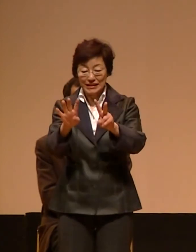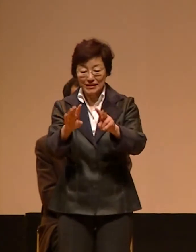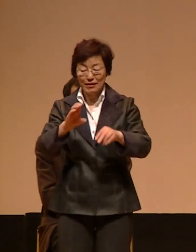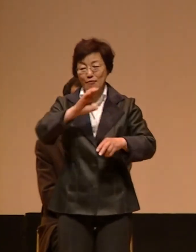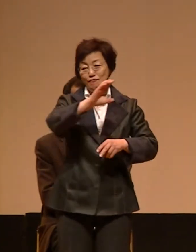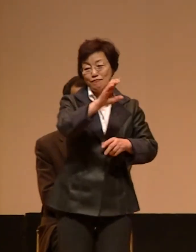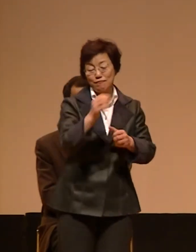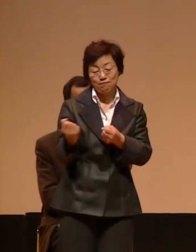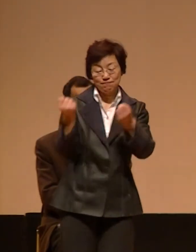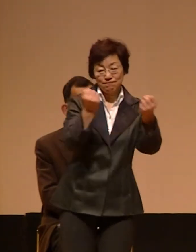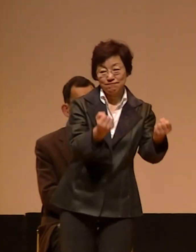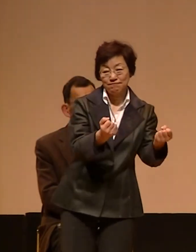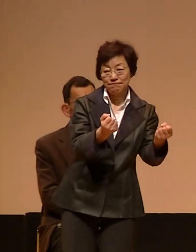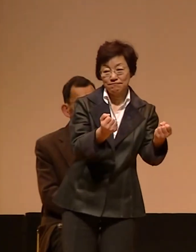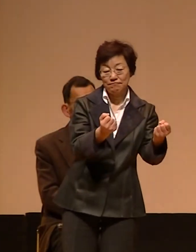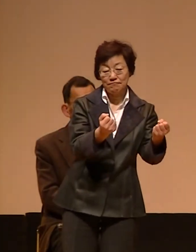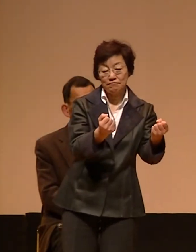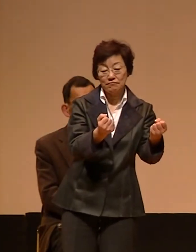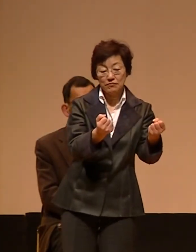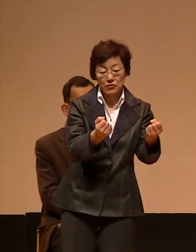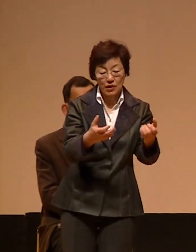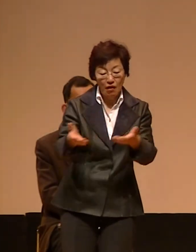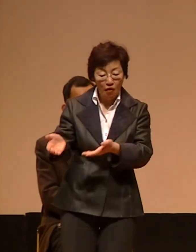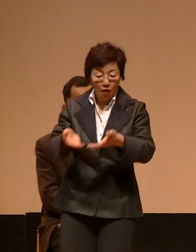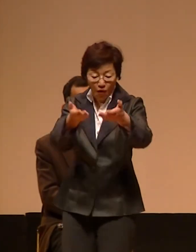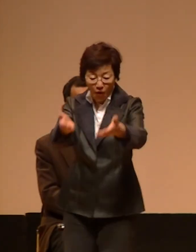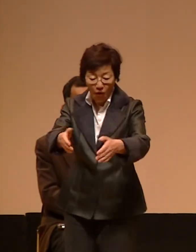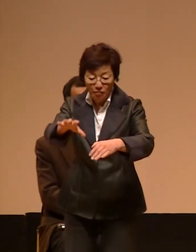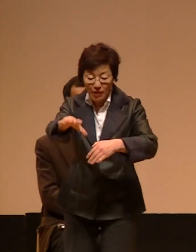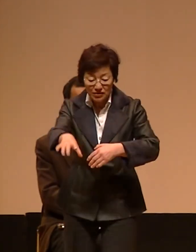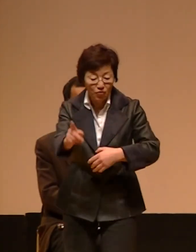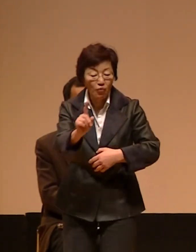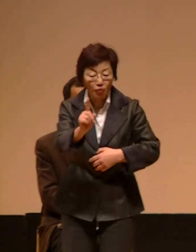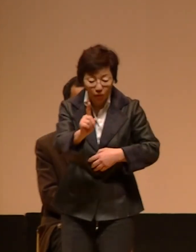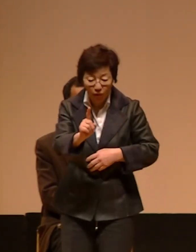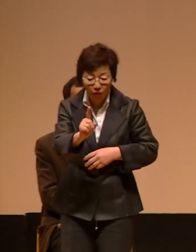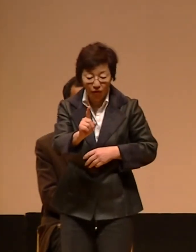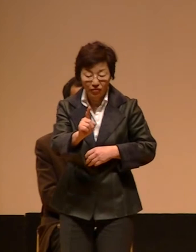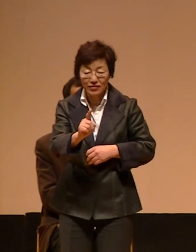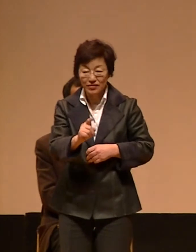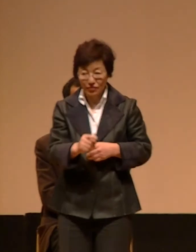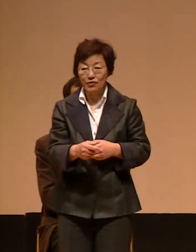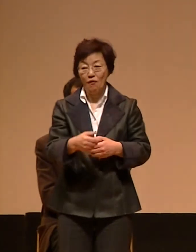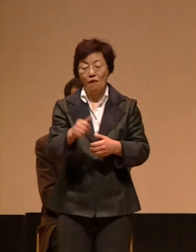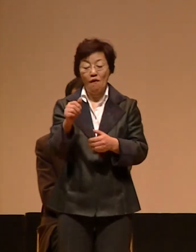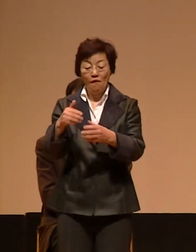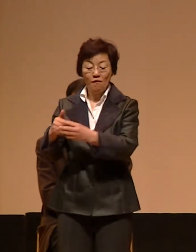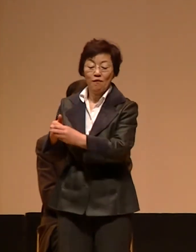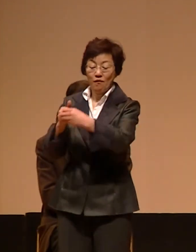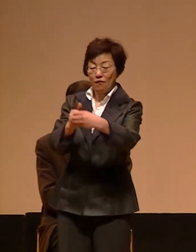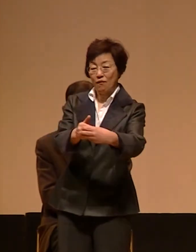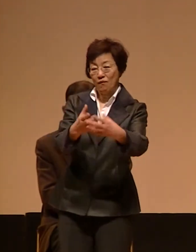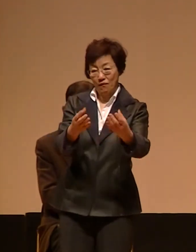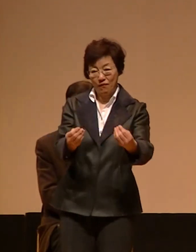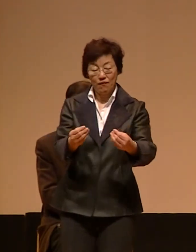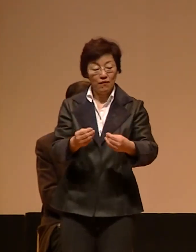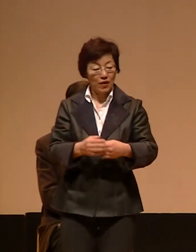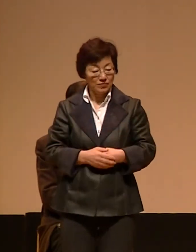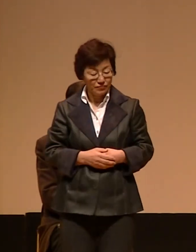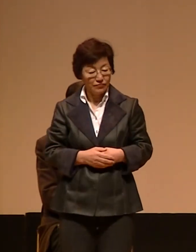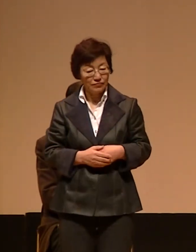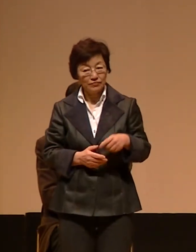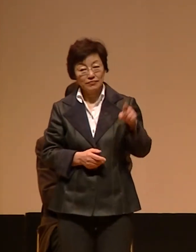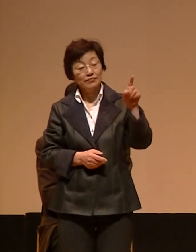まして、どこに荷物を下ろしていいかいろいろ案内してくれました。先方